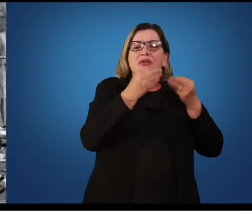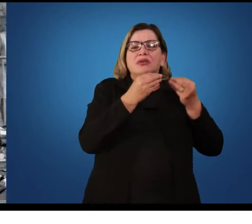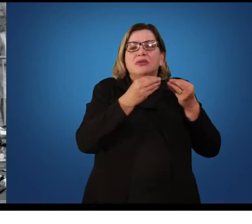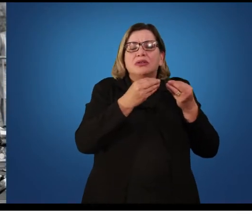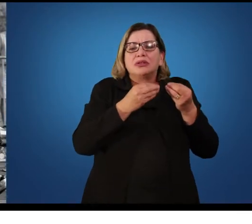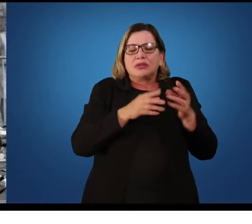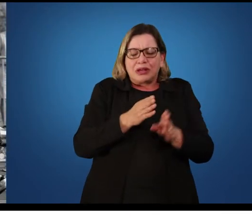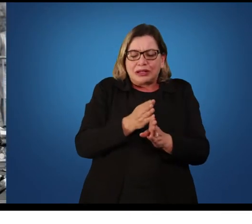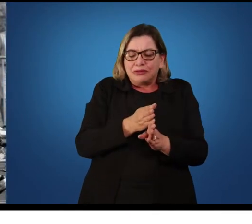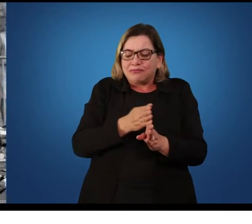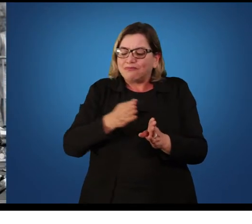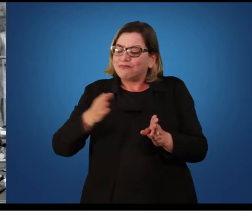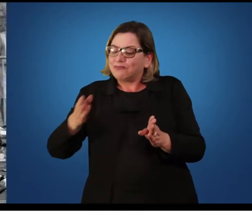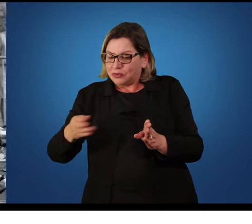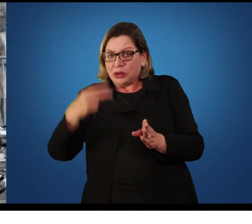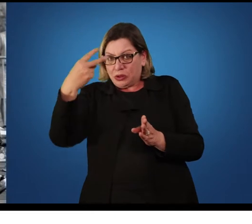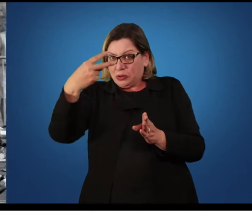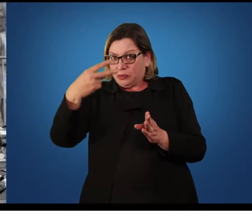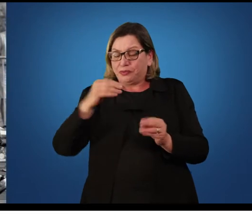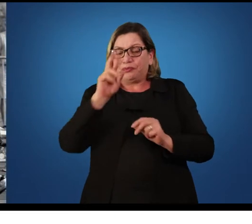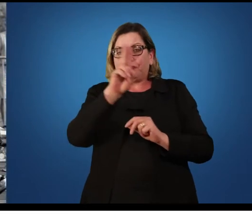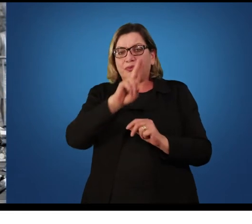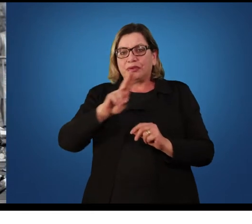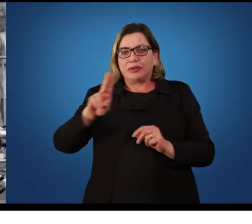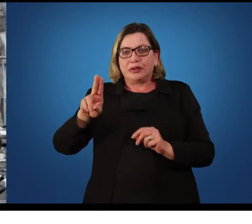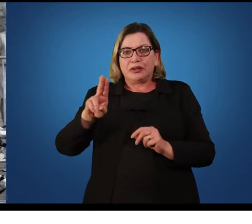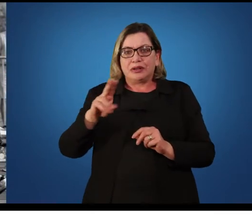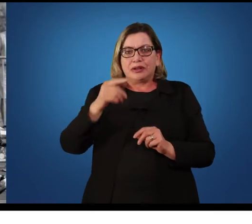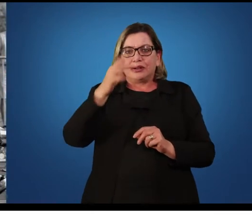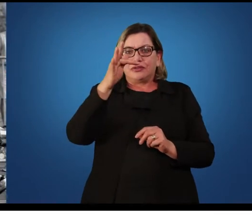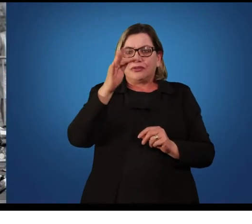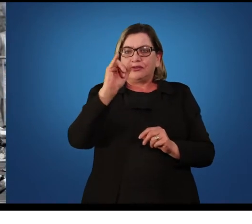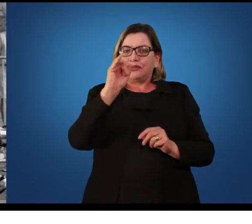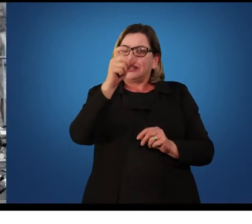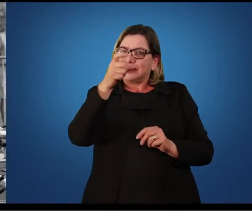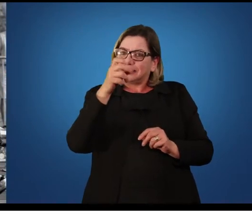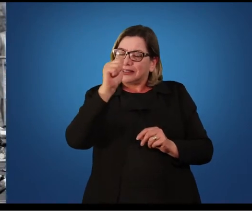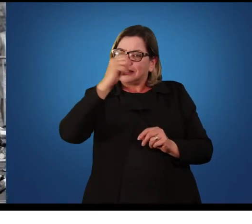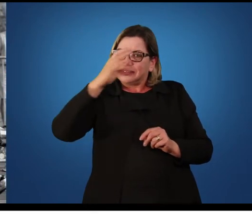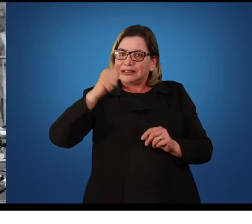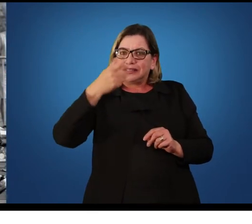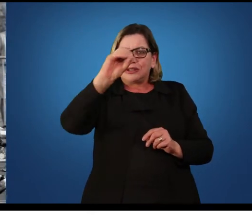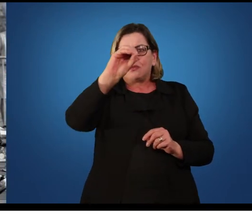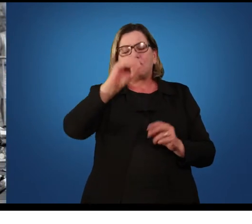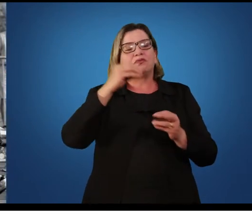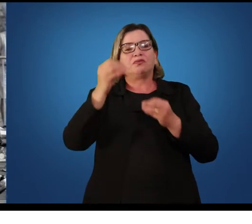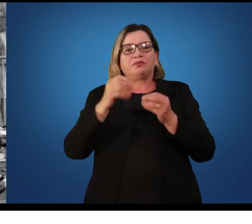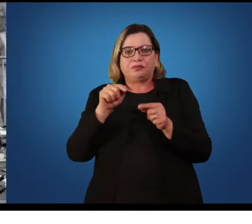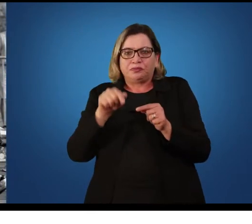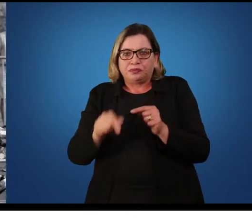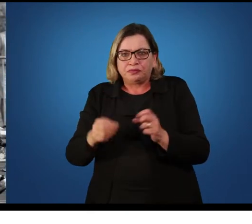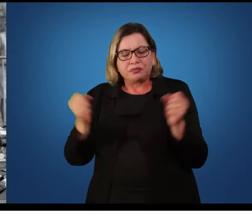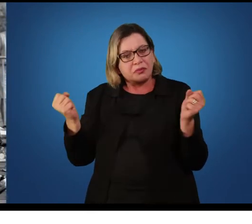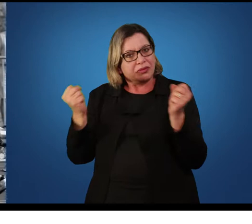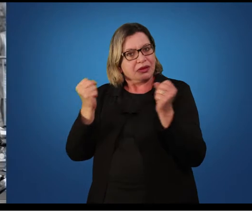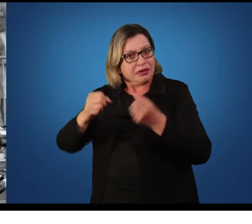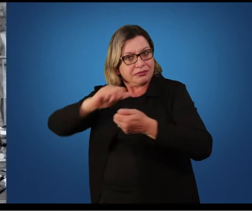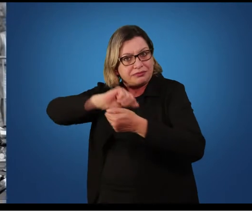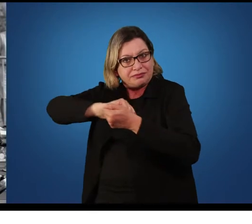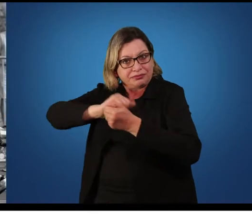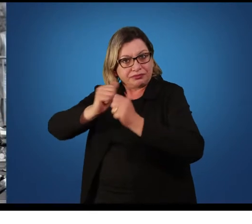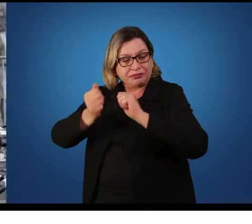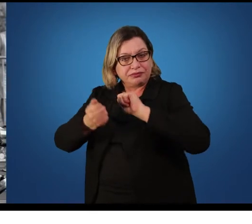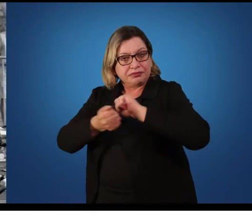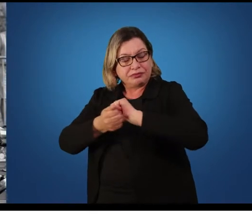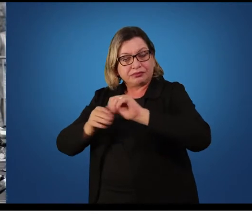E o segundo estágio, que ele chama de fixação e diversificação. Capacidade de adaptar ao padrão